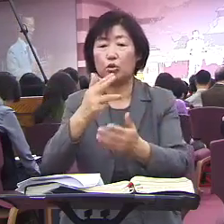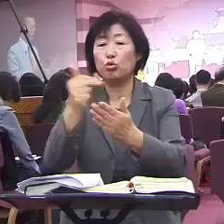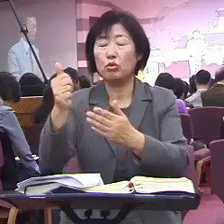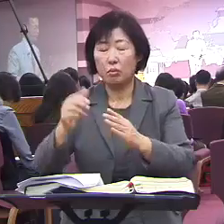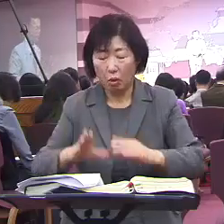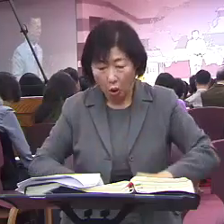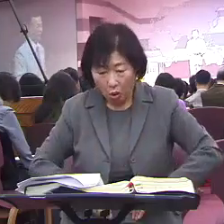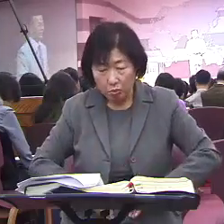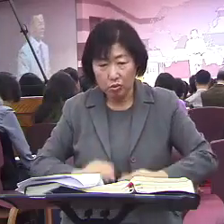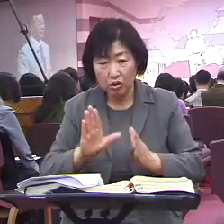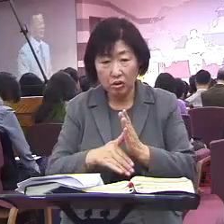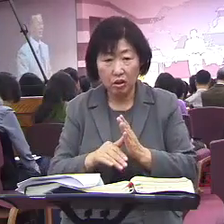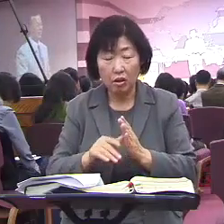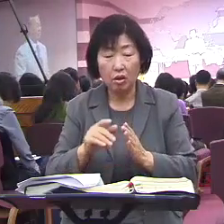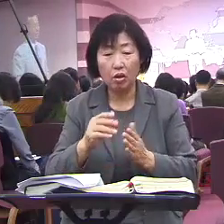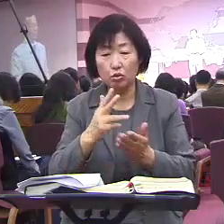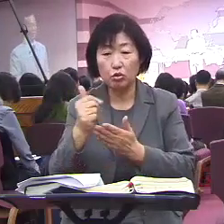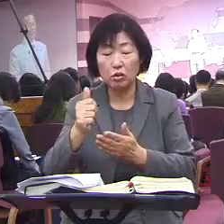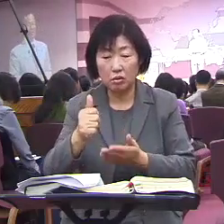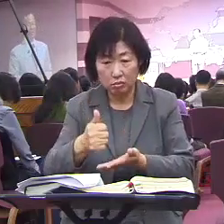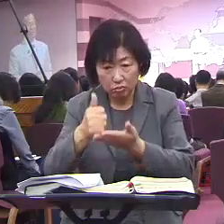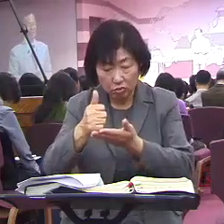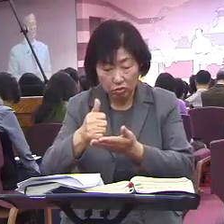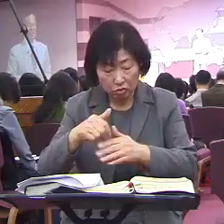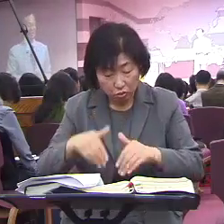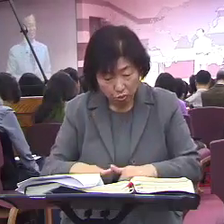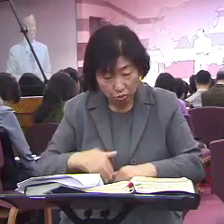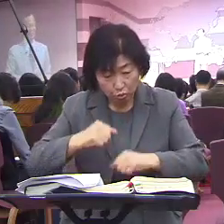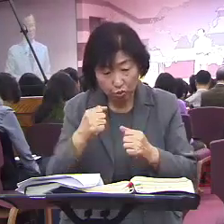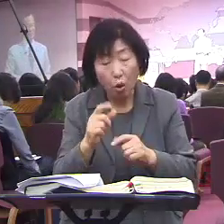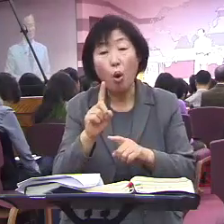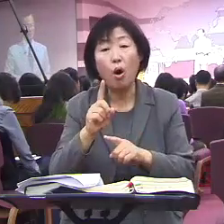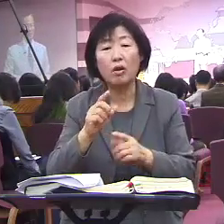그렇게 수정 들었습니까? 예수님이 말씀하십니다.